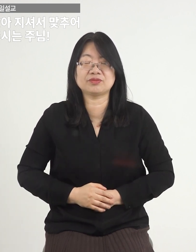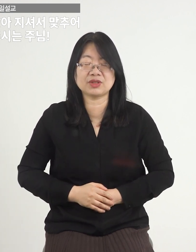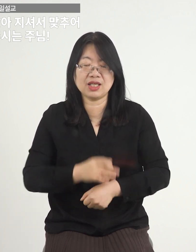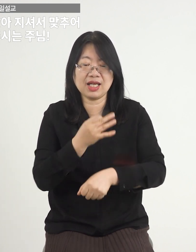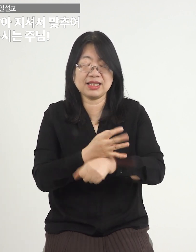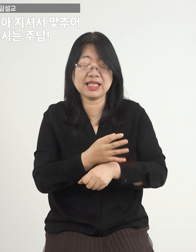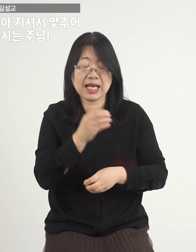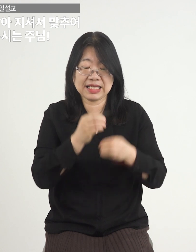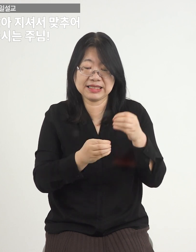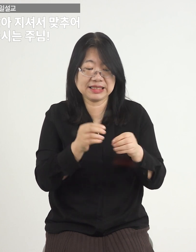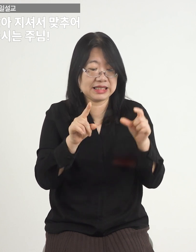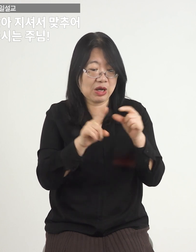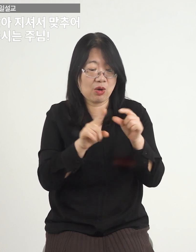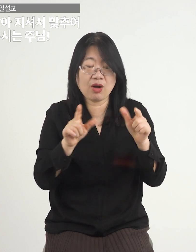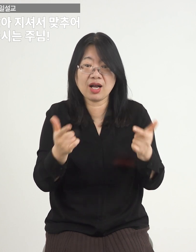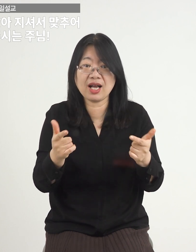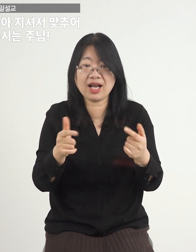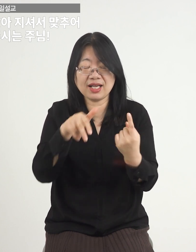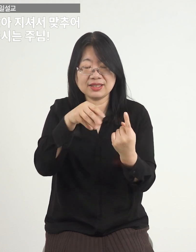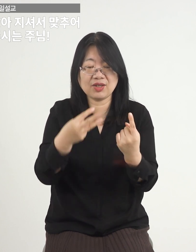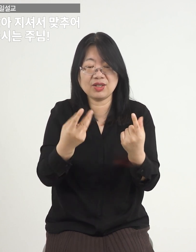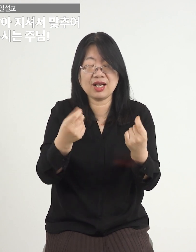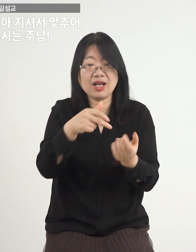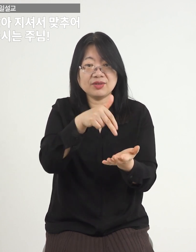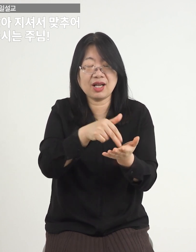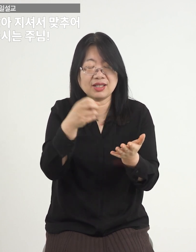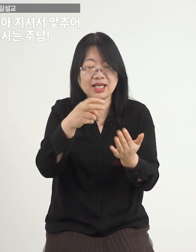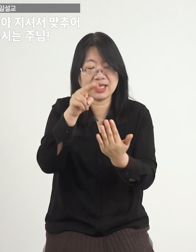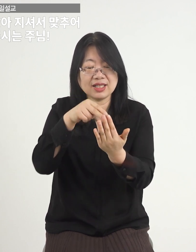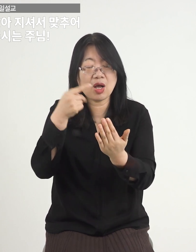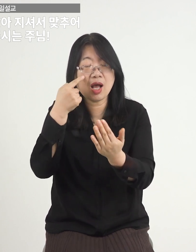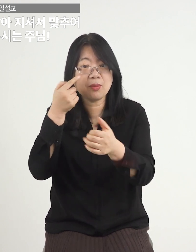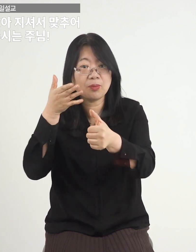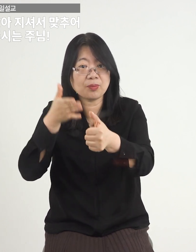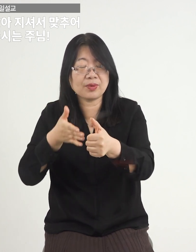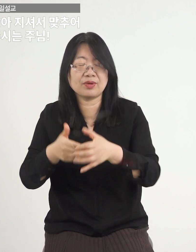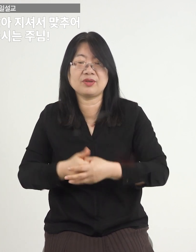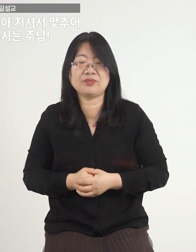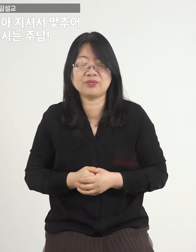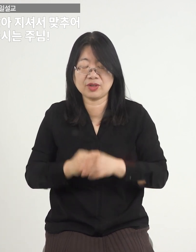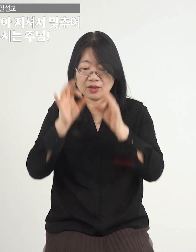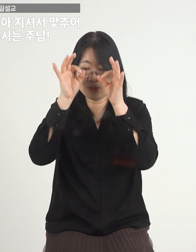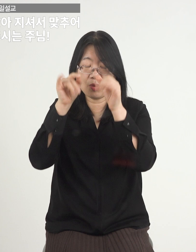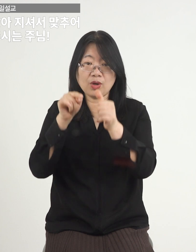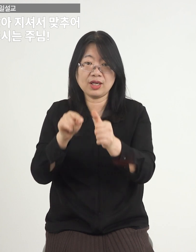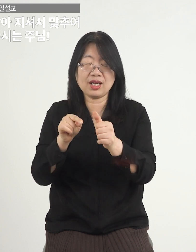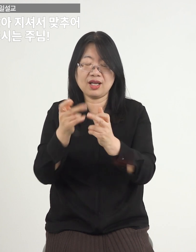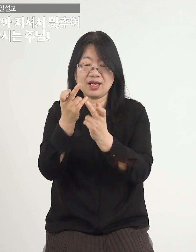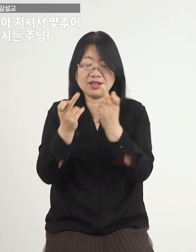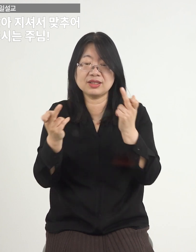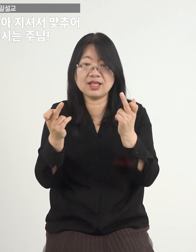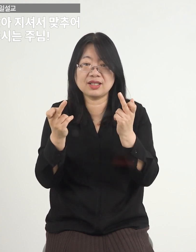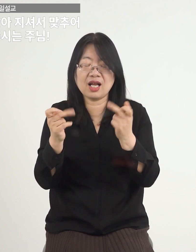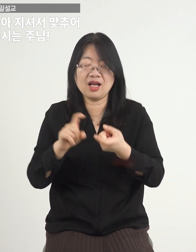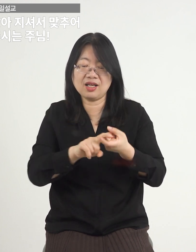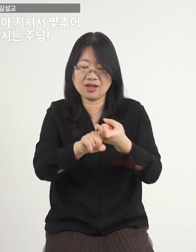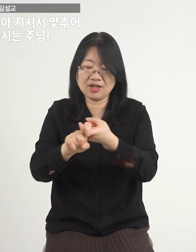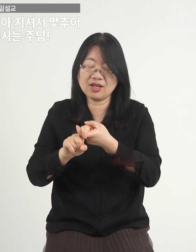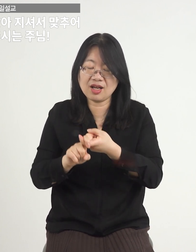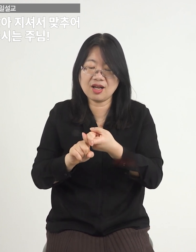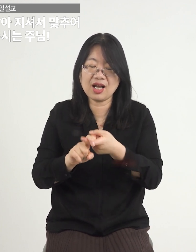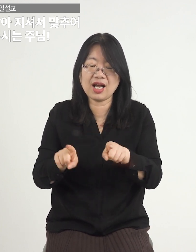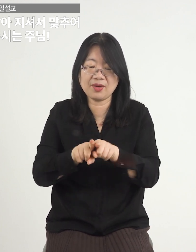단순한 시어가 아닙니다. 1절을 그런 차원에서 다시 한번 읽어볼까요? 보라, 형제가